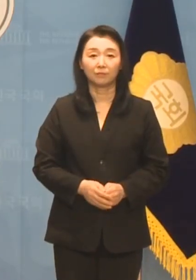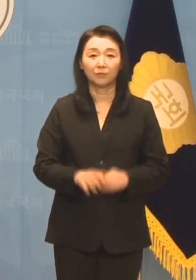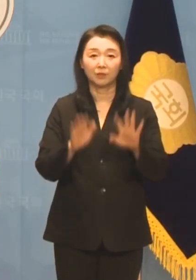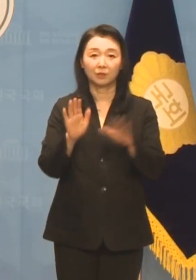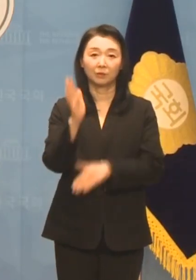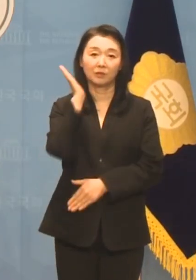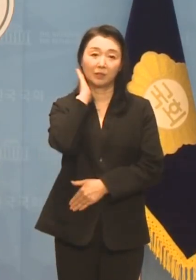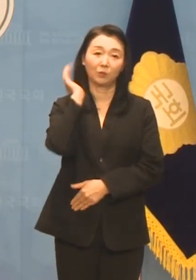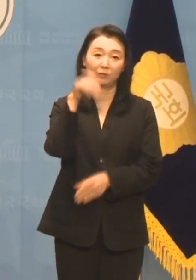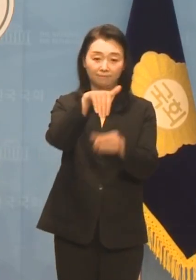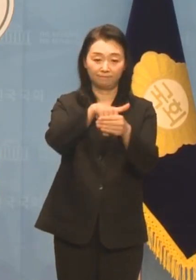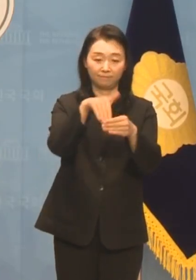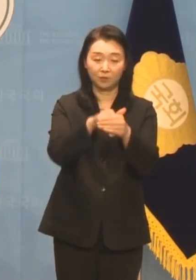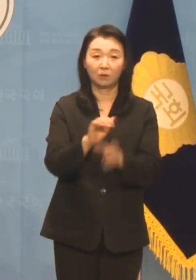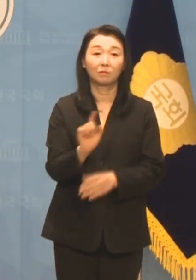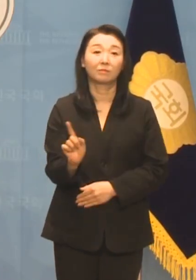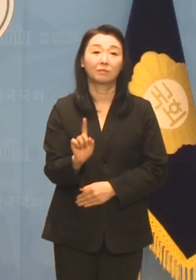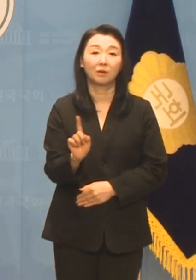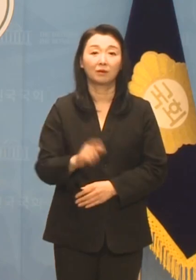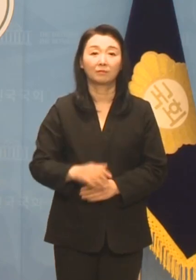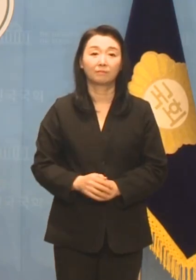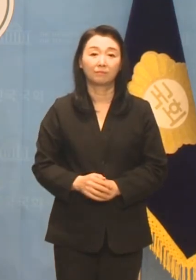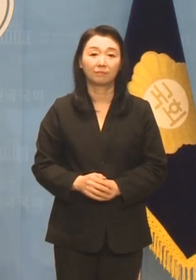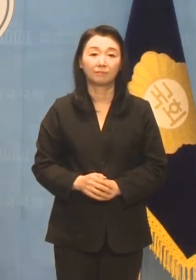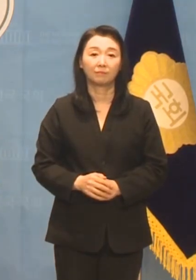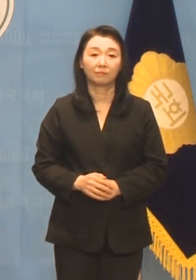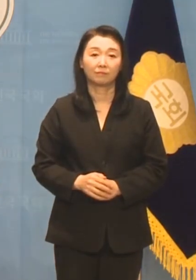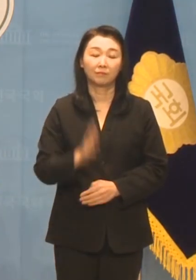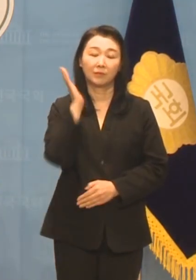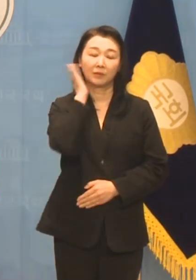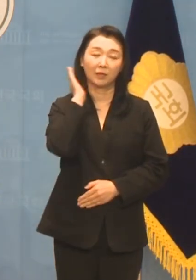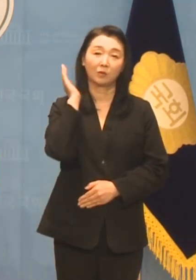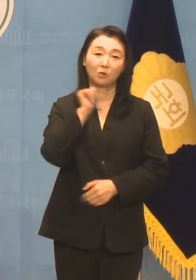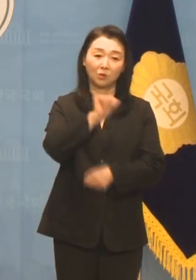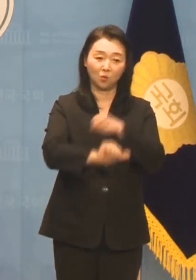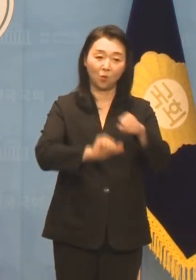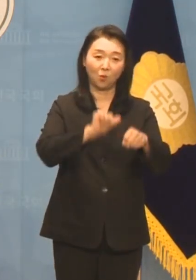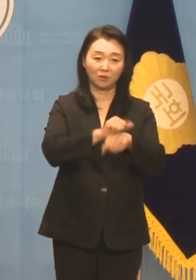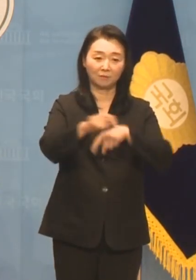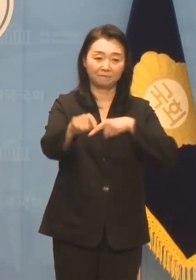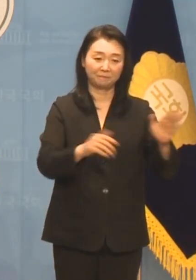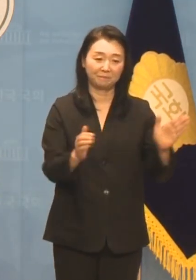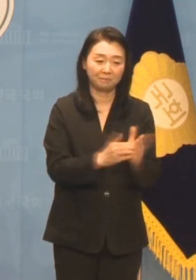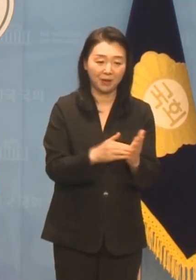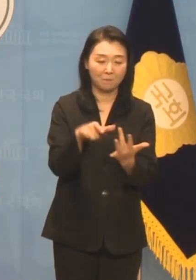대선은 단순히 5년 임기 대통령을 뽑는 선거가 아닙니다.